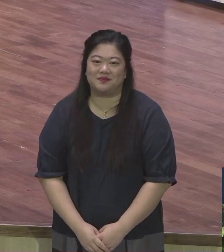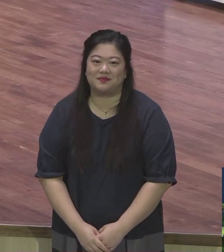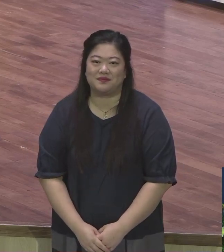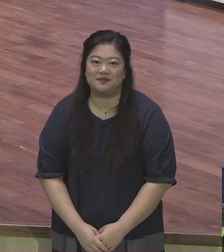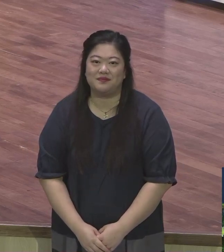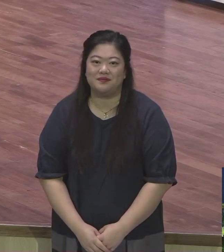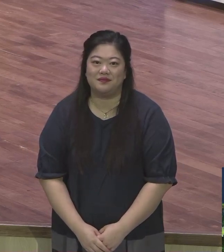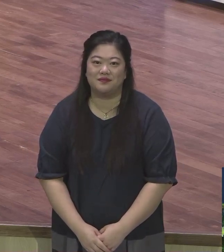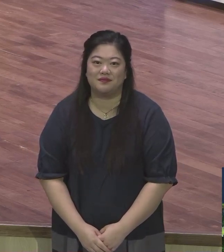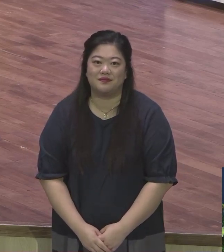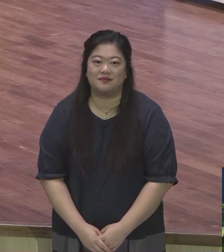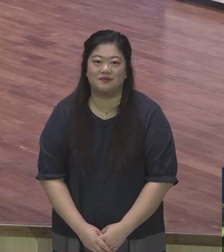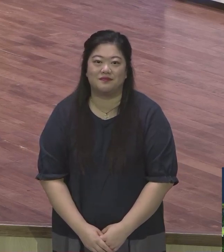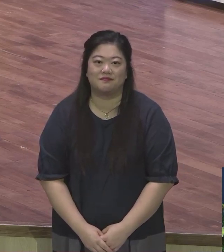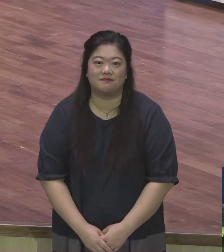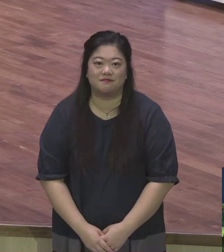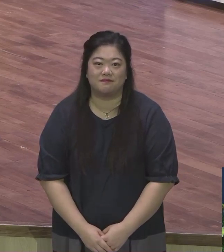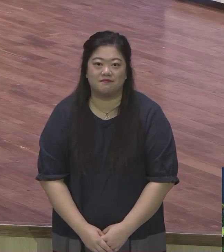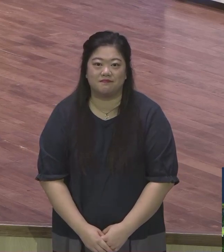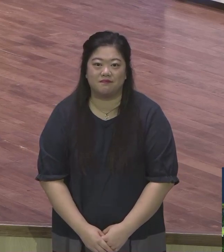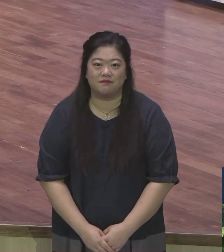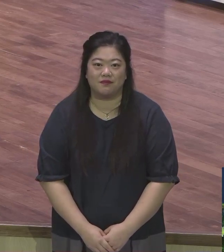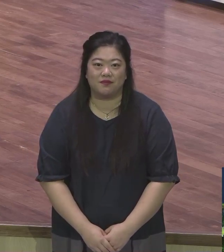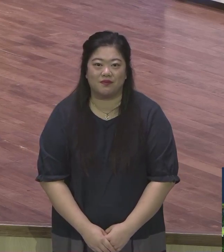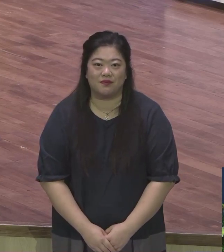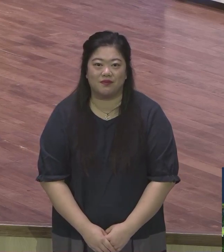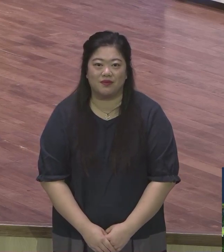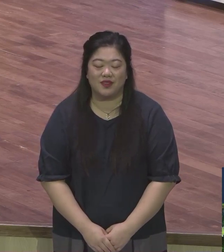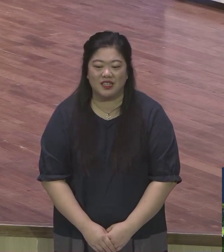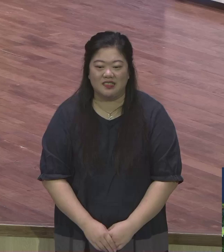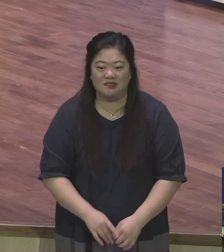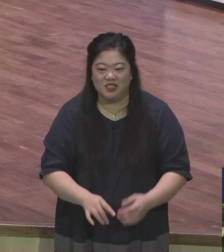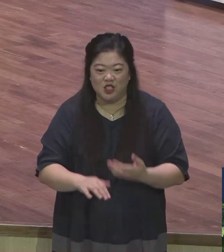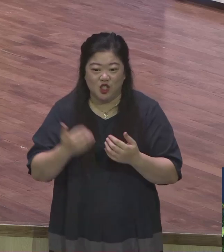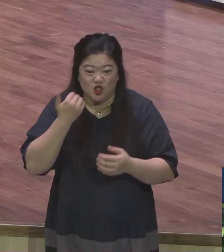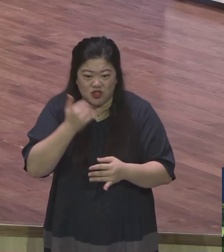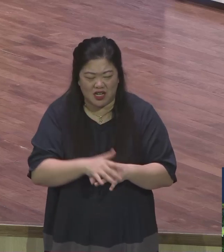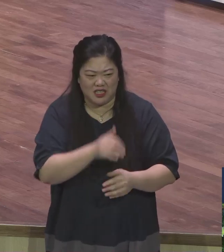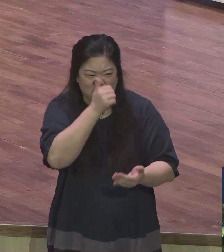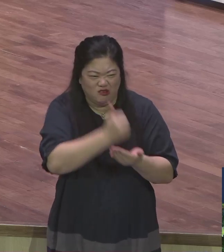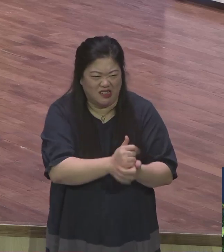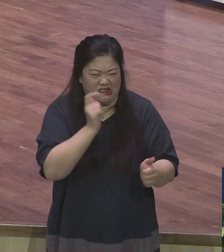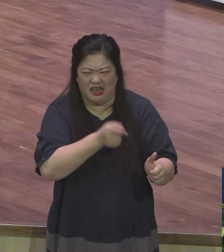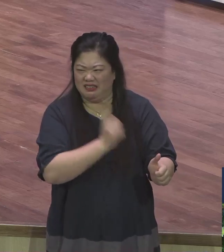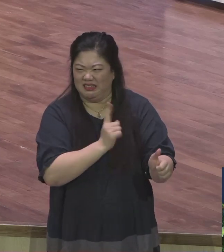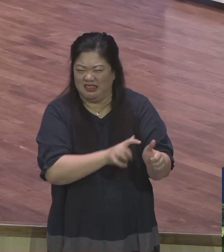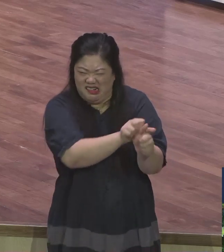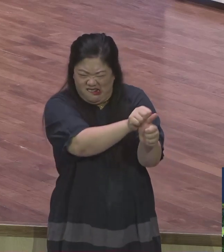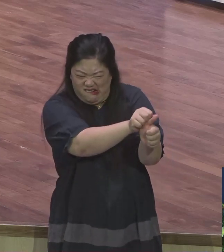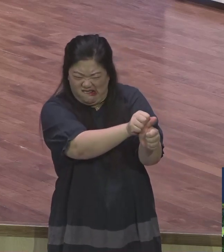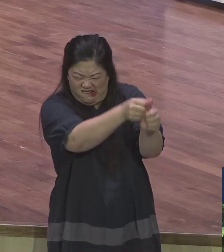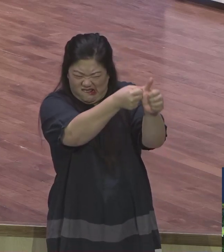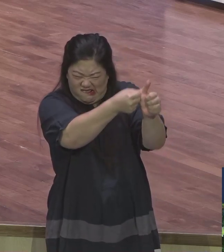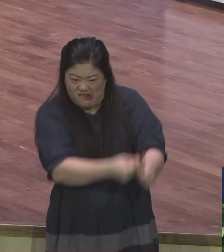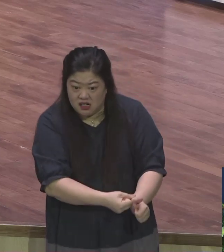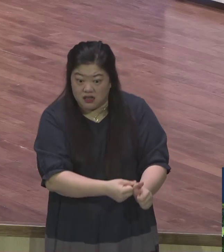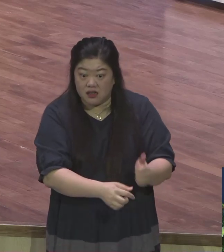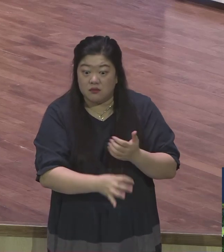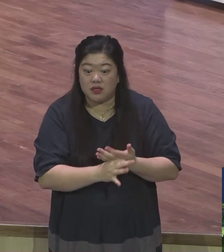막 그냥 남 끝까지 물건을 내리면서 정지한 사람 그 사람은 더 큰 문제였다니까.